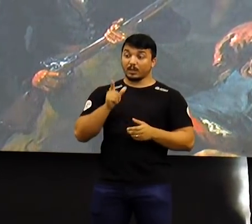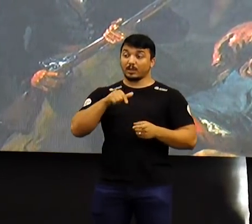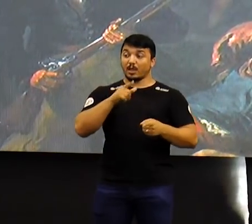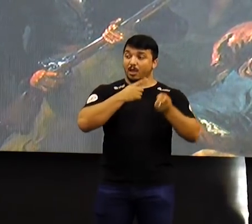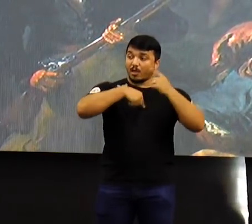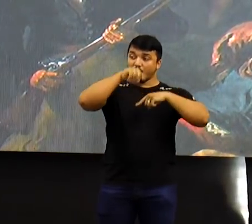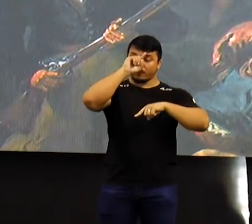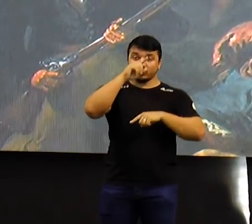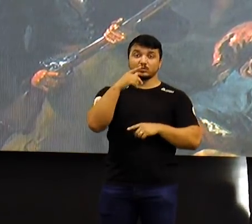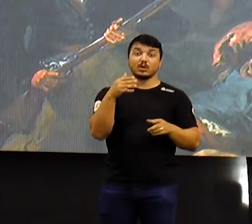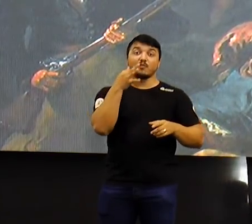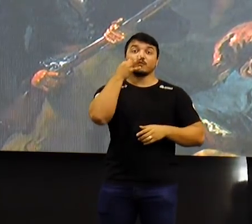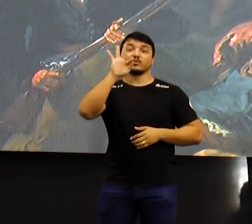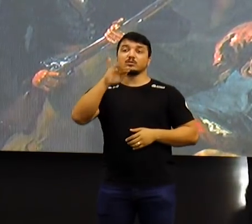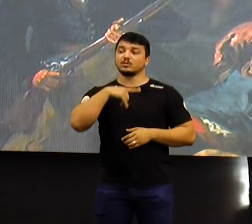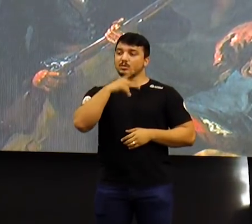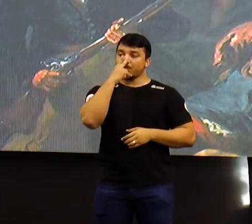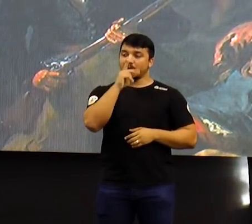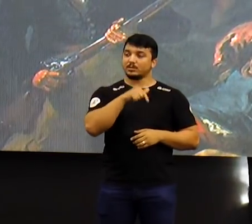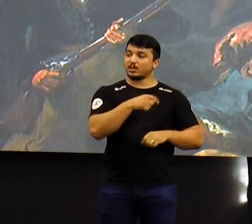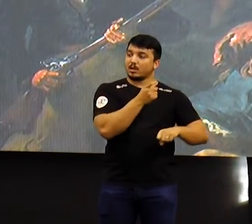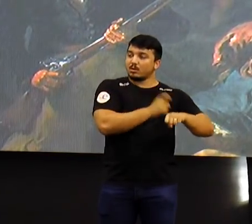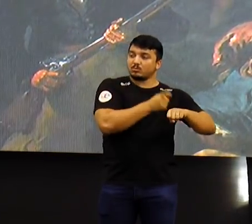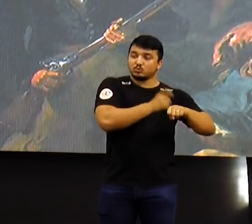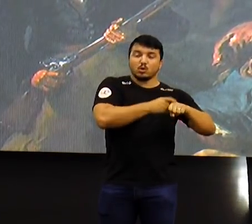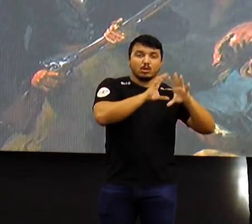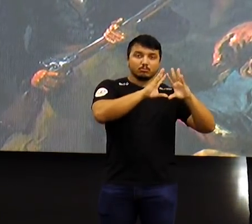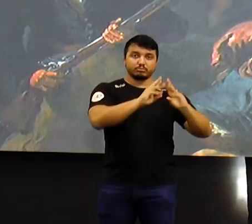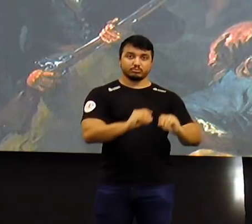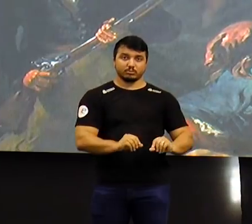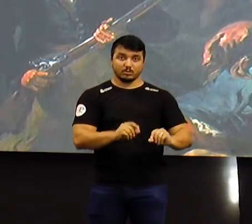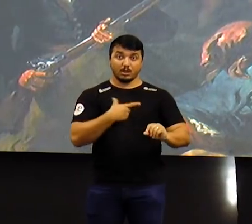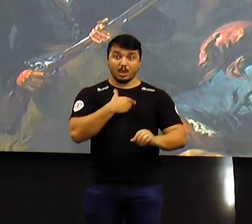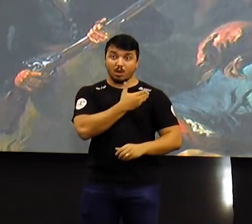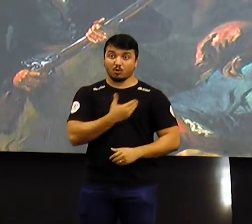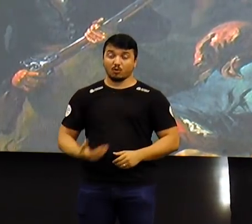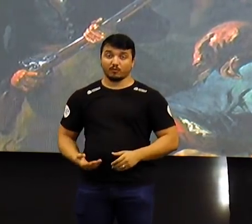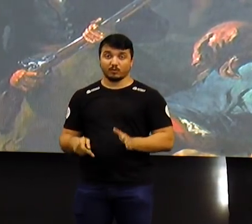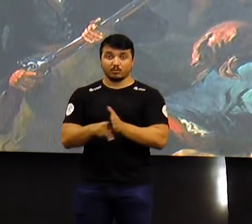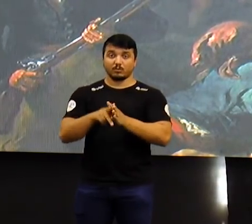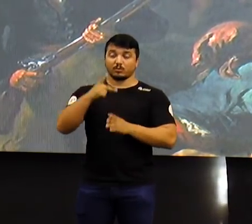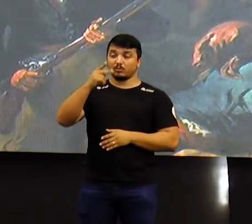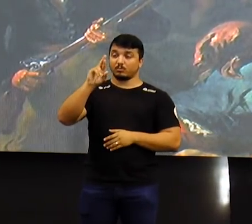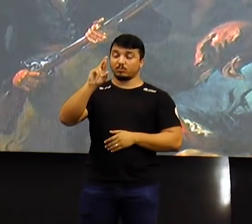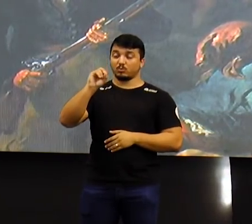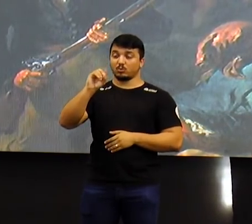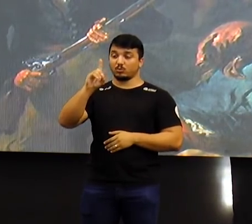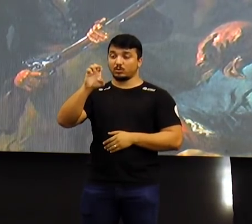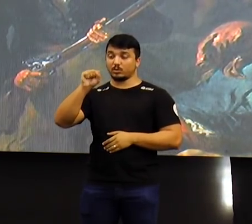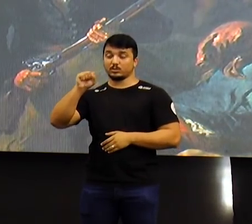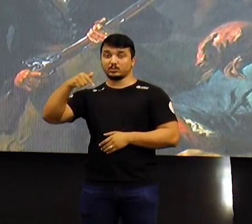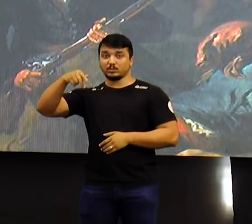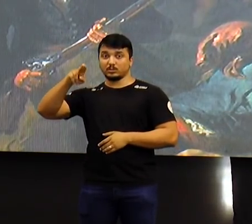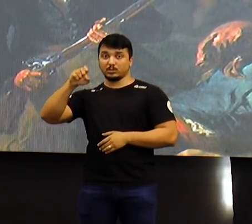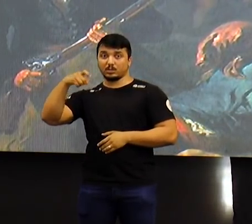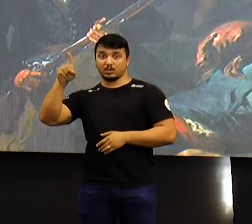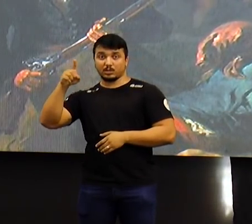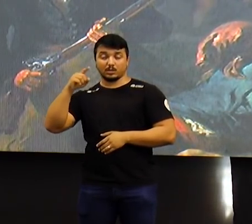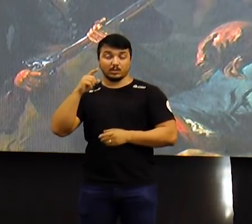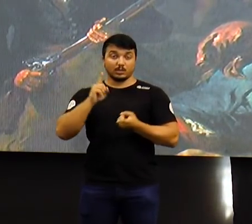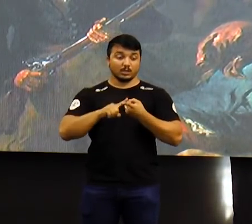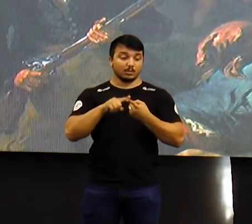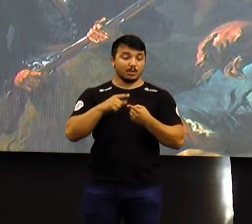Revolução Francesa, a queda do absolutismo, o governo de Robespierre, a era do